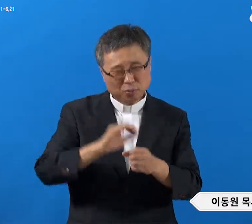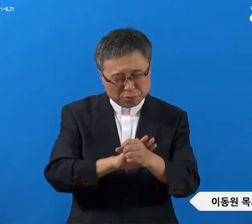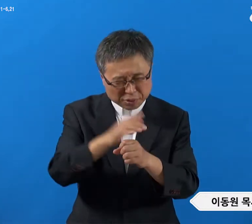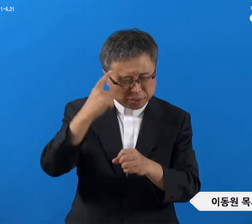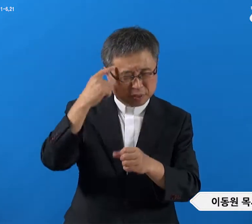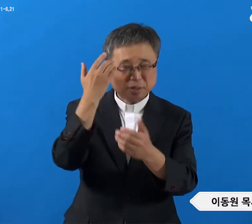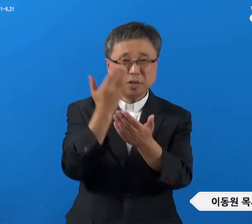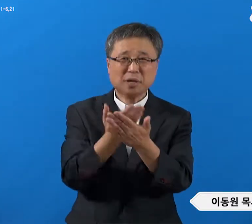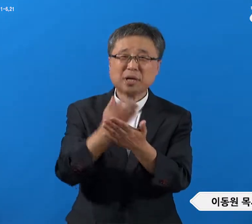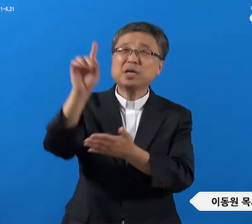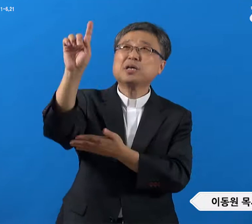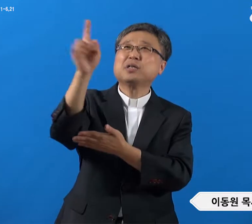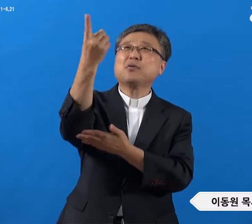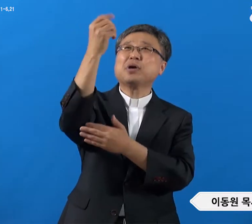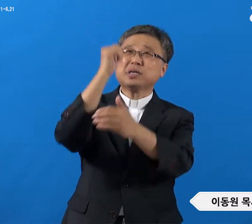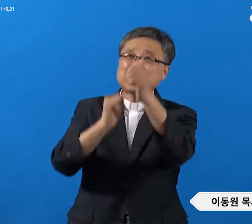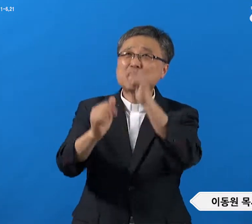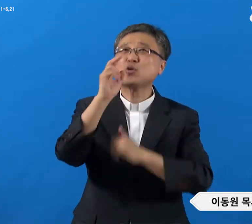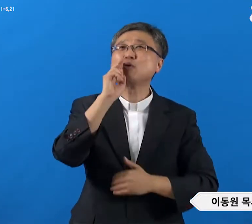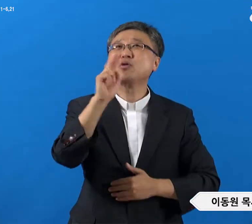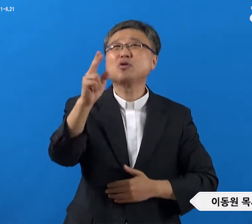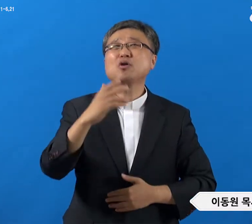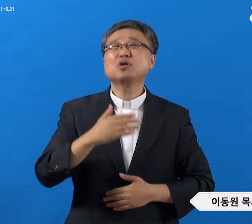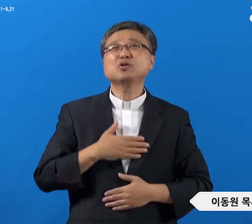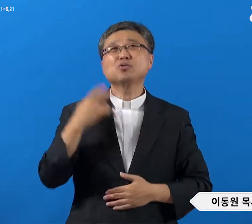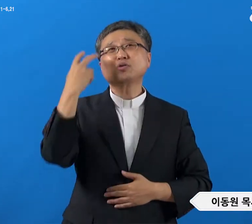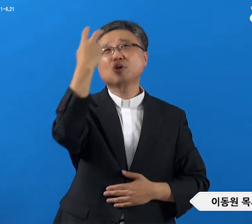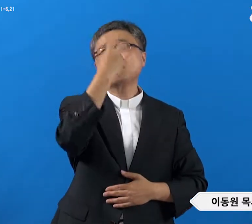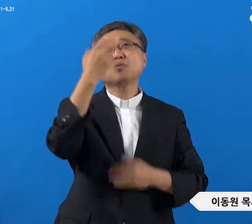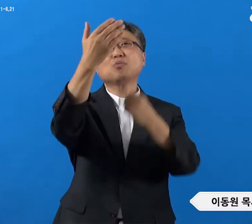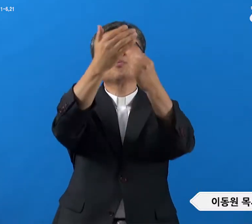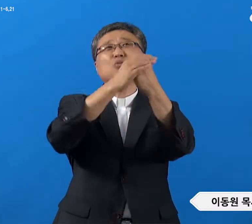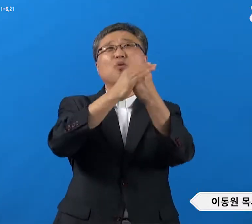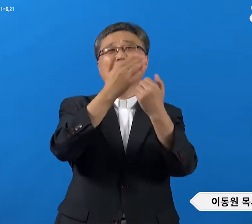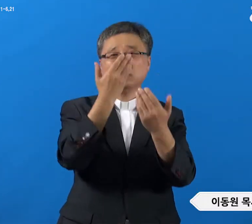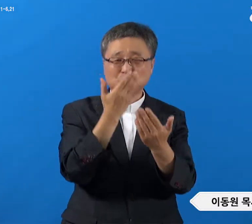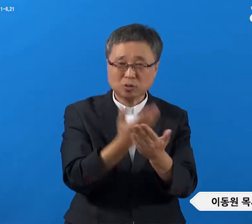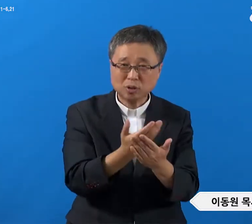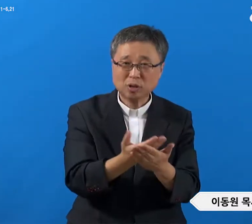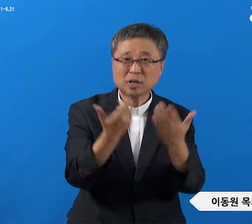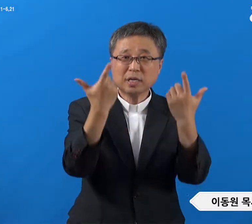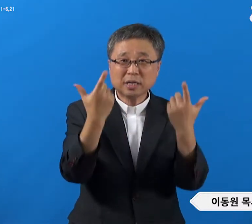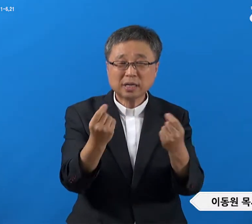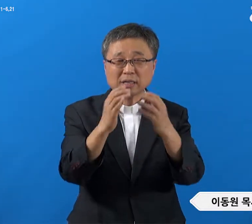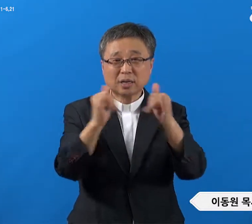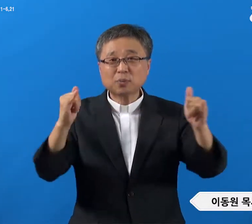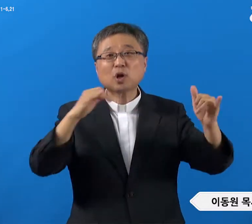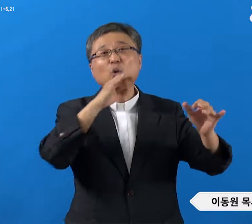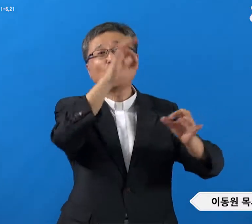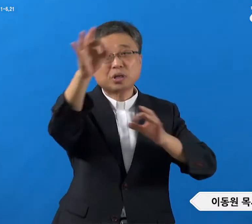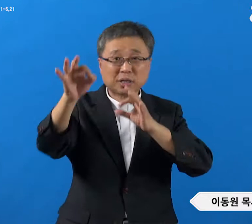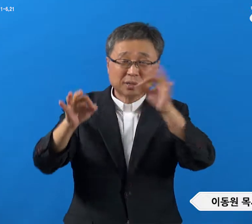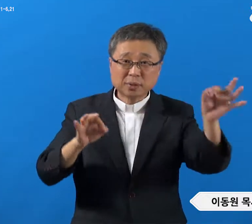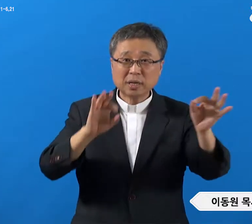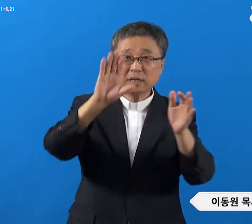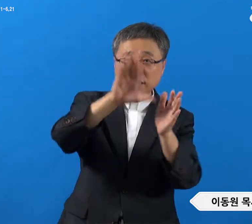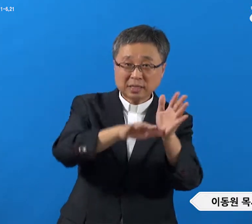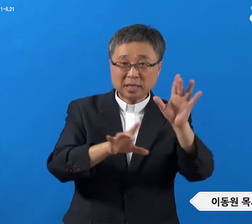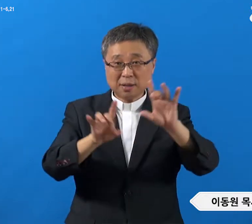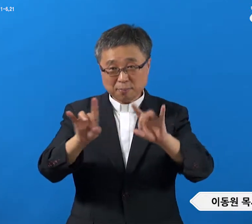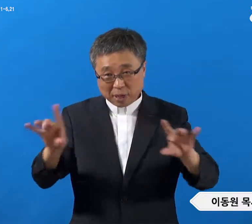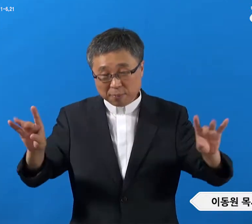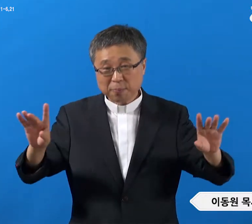여겨주세요. 다윗의 자손이여, 저를 도와주십시오. 이렇게 사람들이 외쳤습니다.